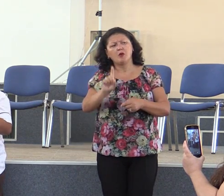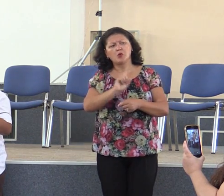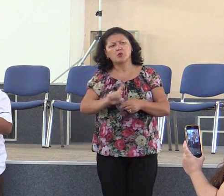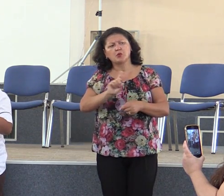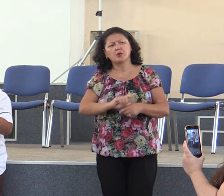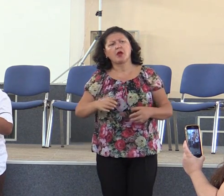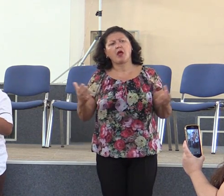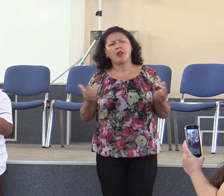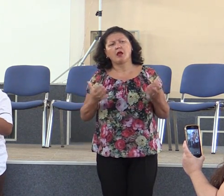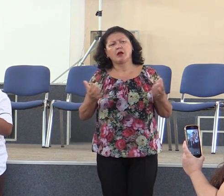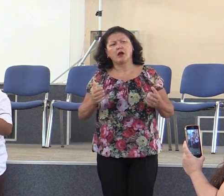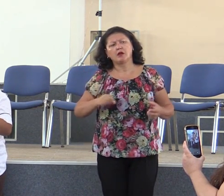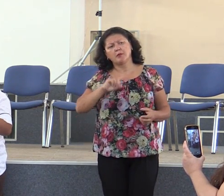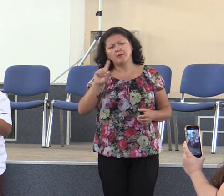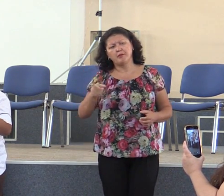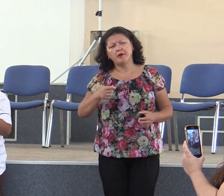care poate